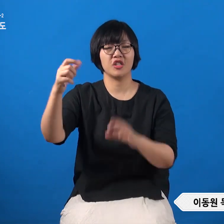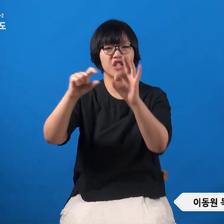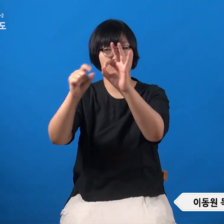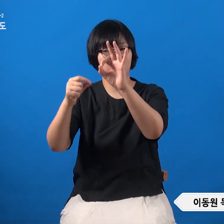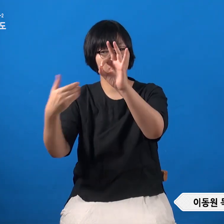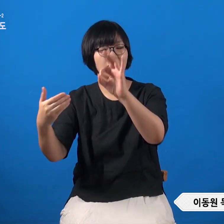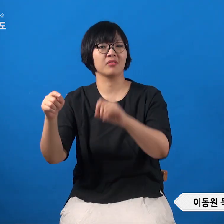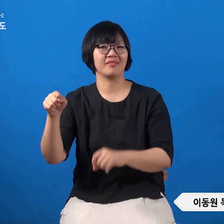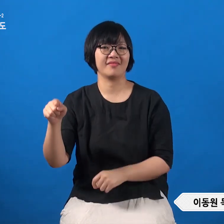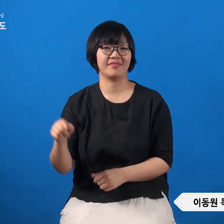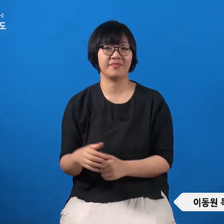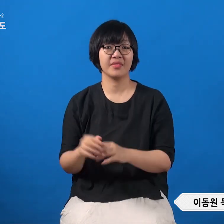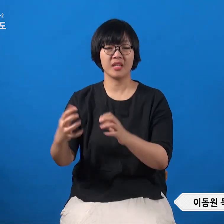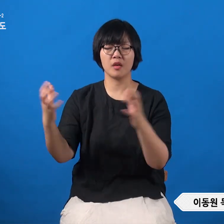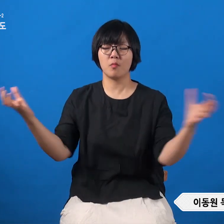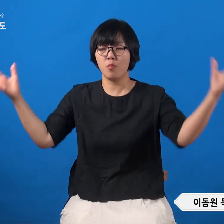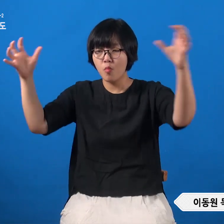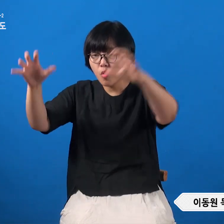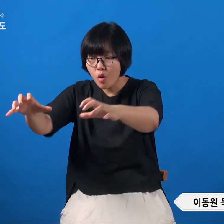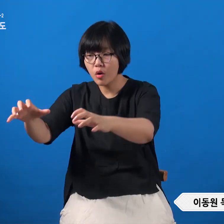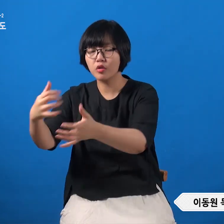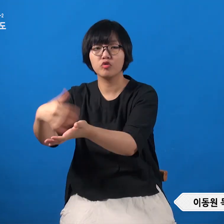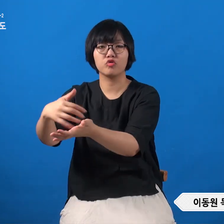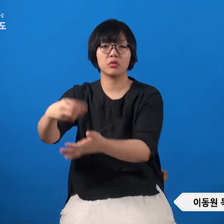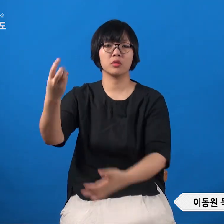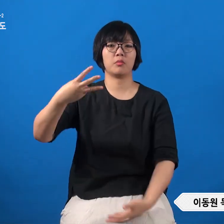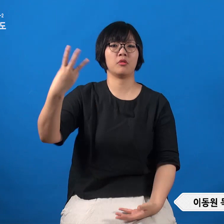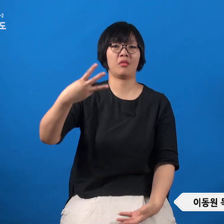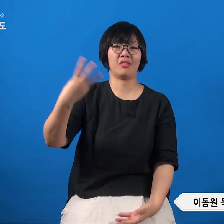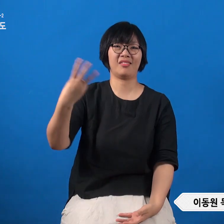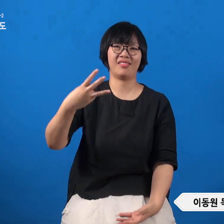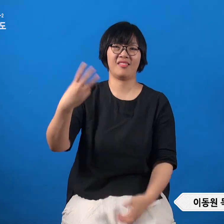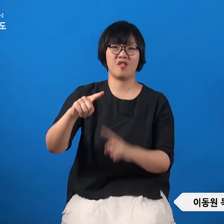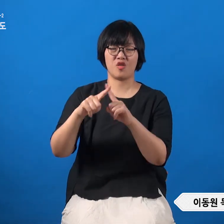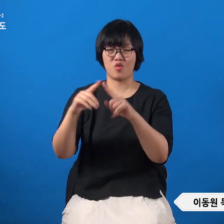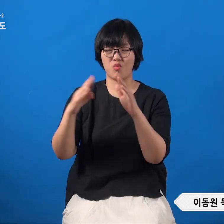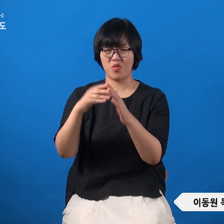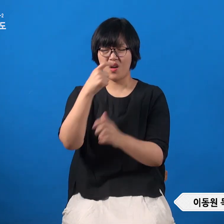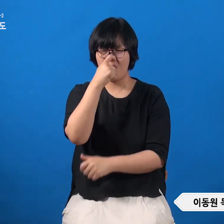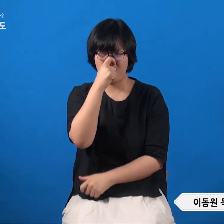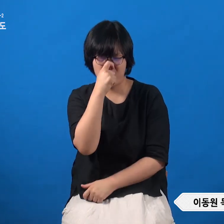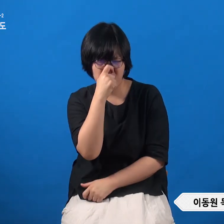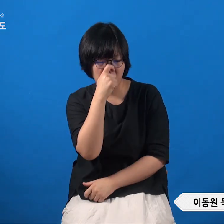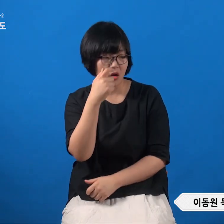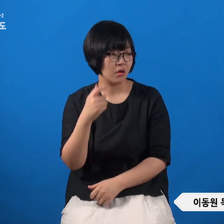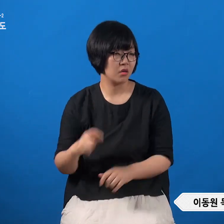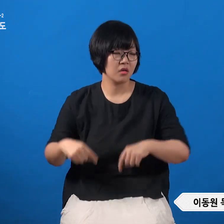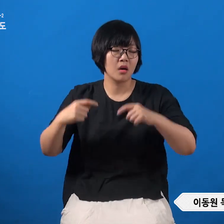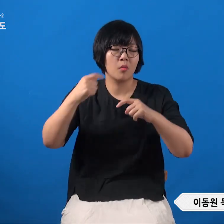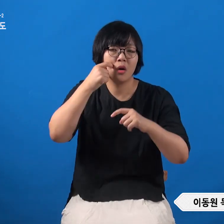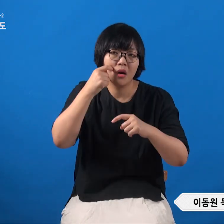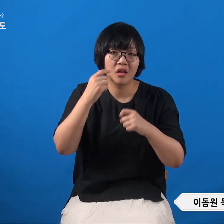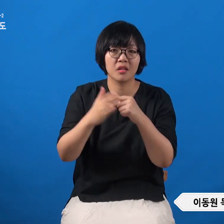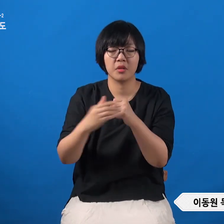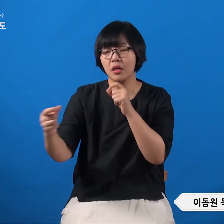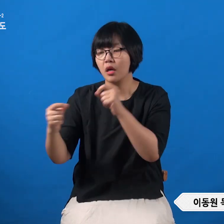놀랍게도 이 기도회에 3,000명이 모여요. 교회 안에 다 들어오지 못해서 인근 교회까지 모여